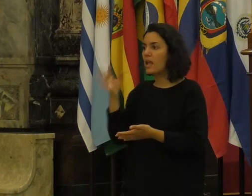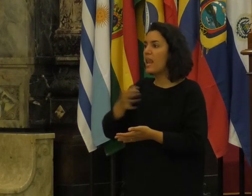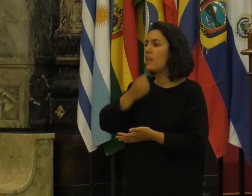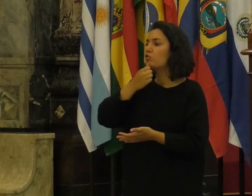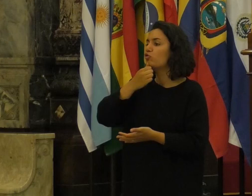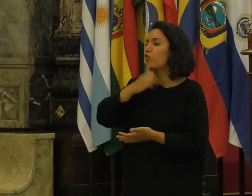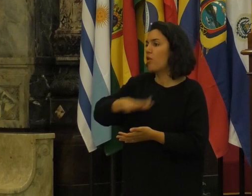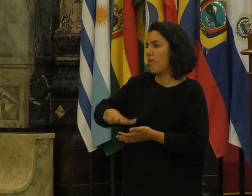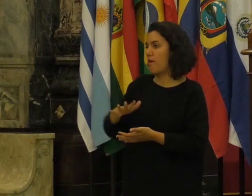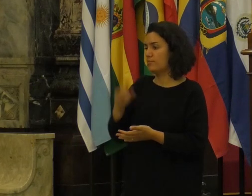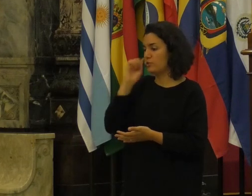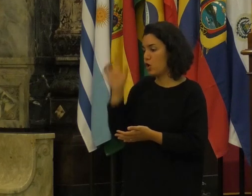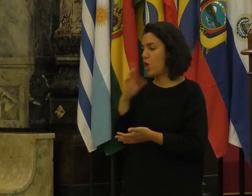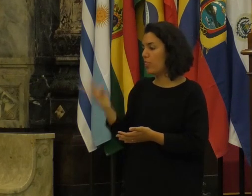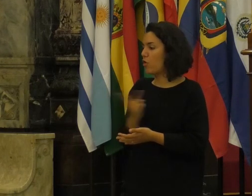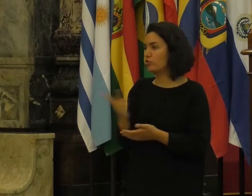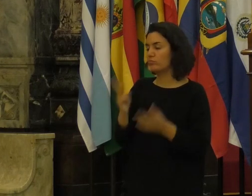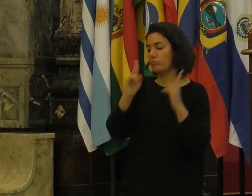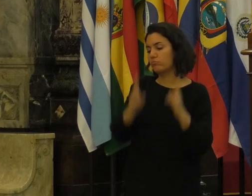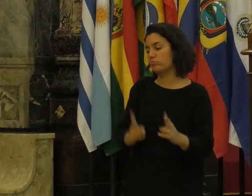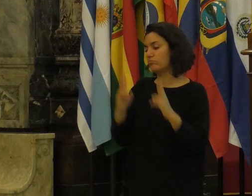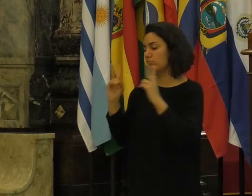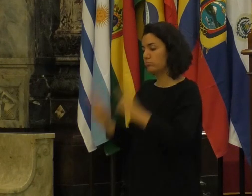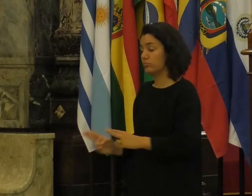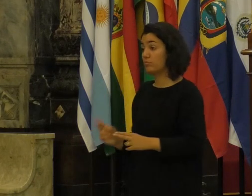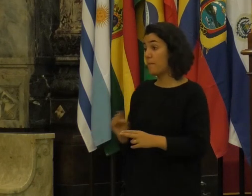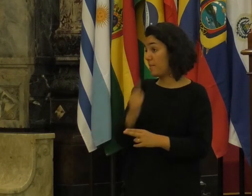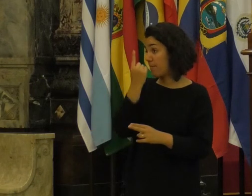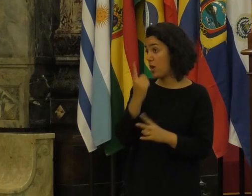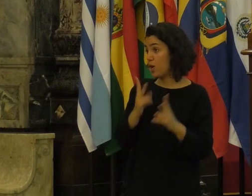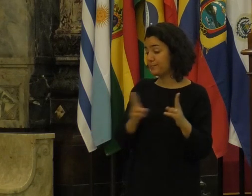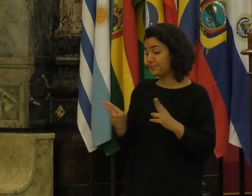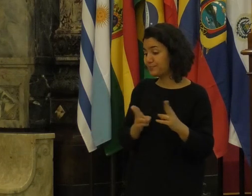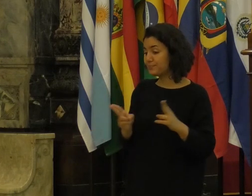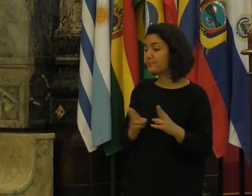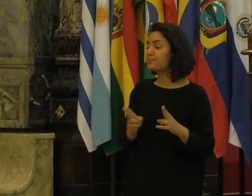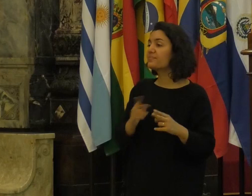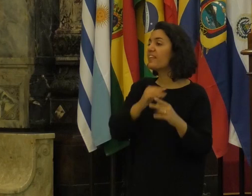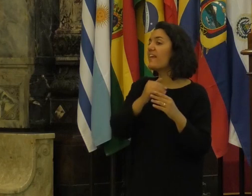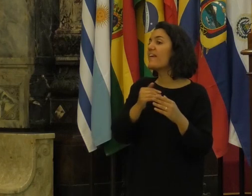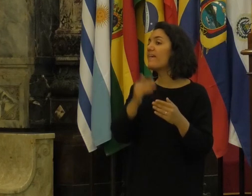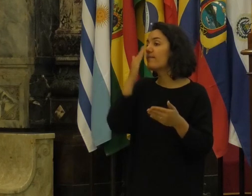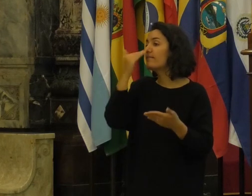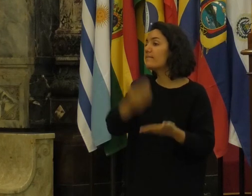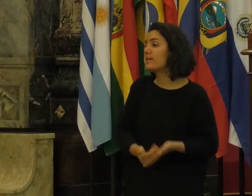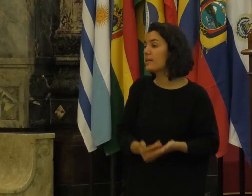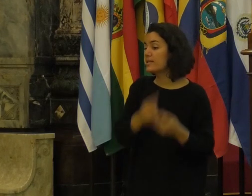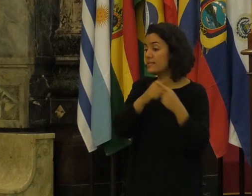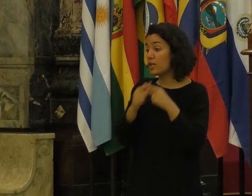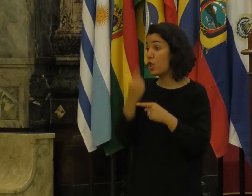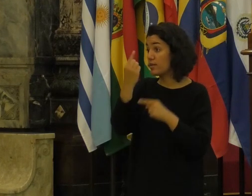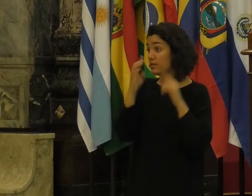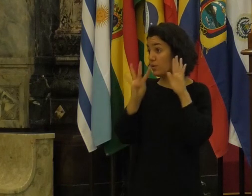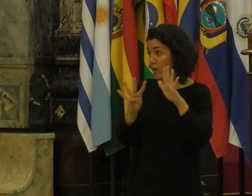periodos. El primero entre fines del siglo XIX y la primera mitad del siglo XX y el segundo